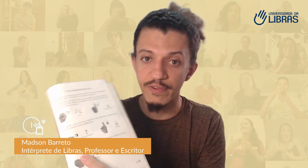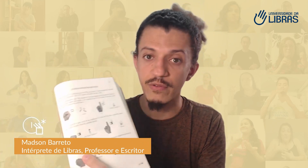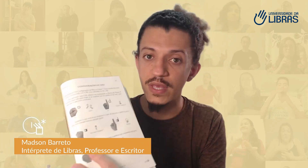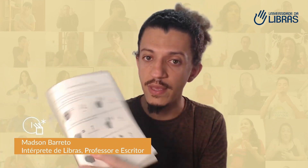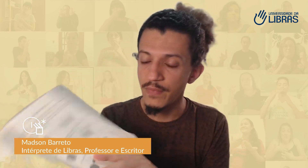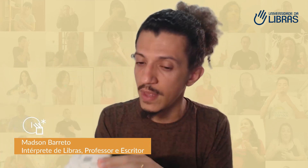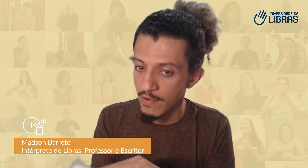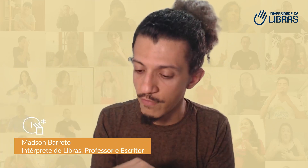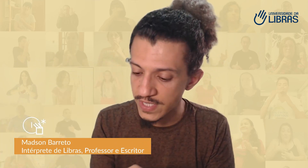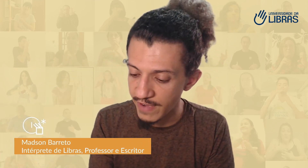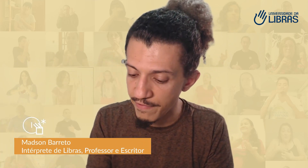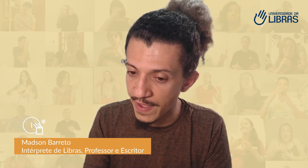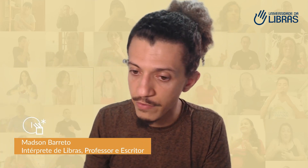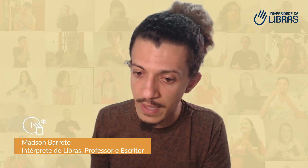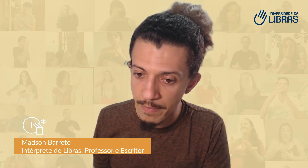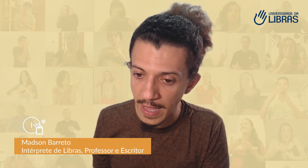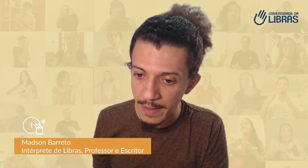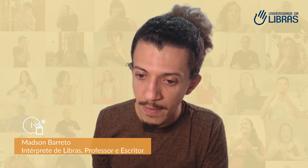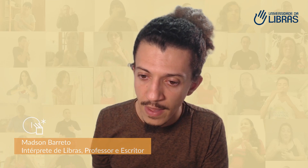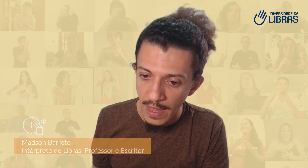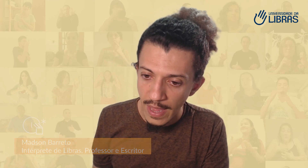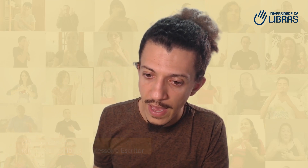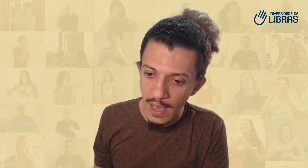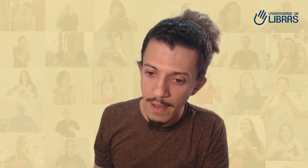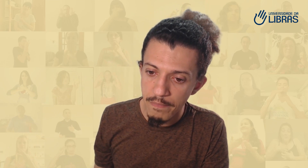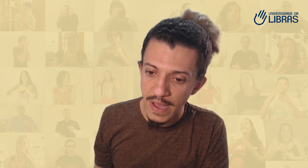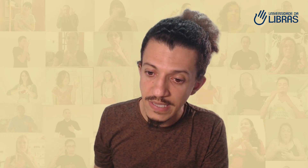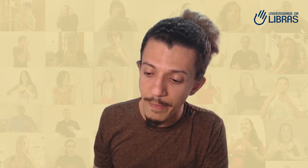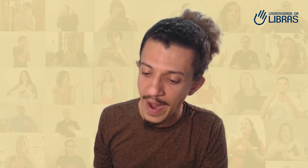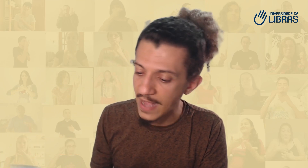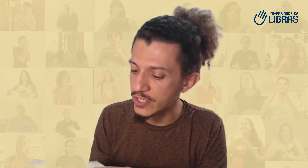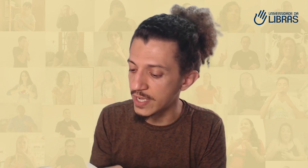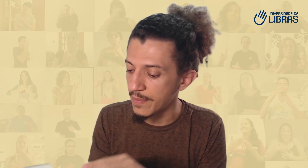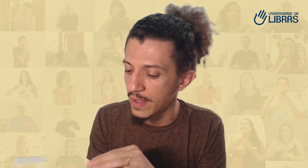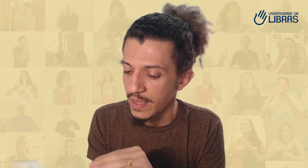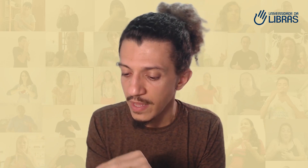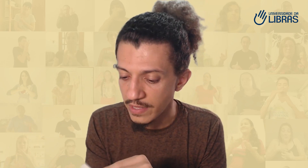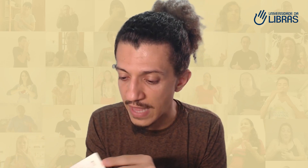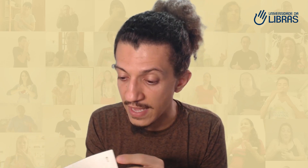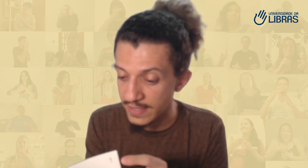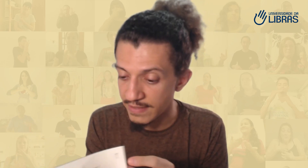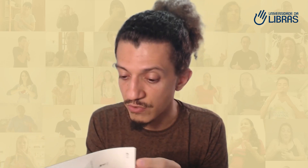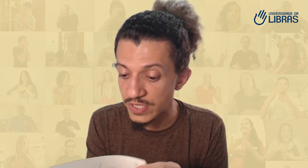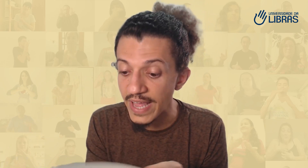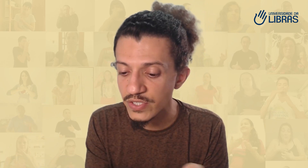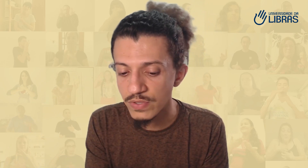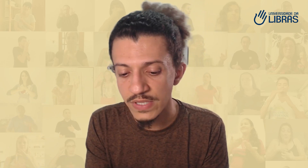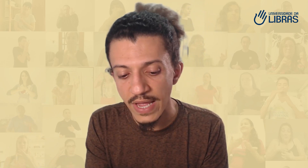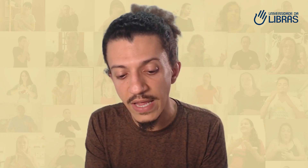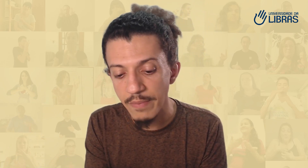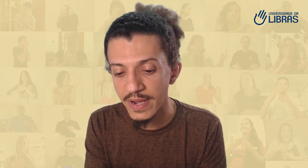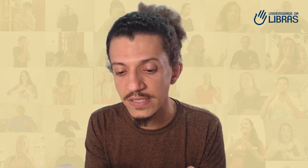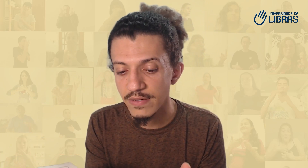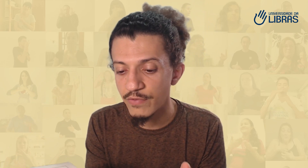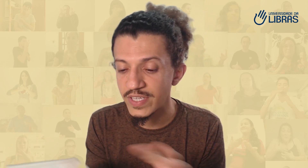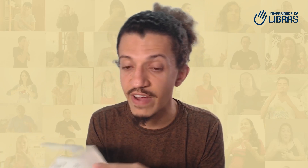vendo aqui. Você vai vendo também essa prática dos textos em Libras. Você vai